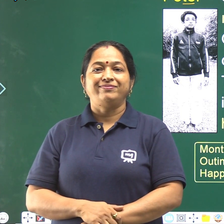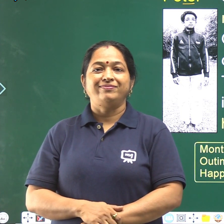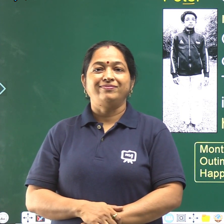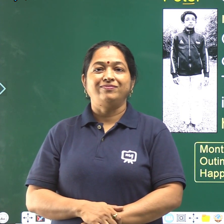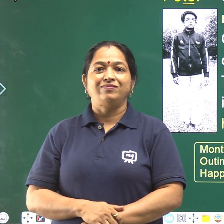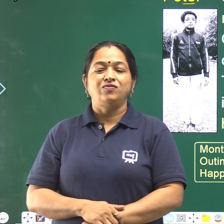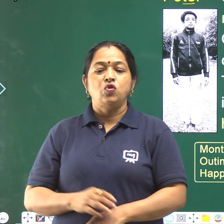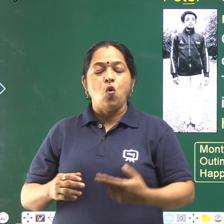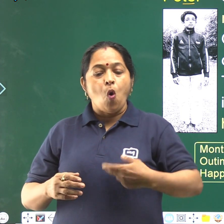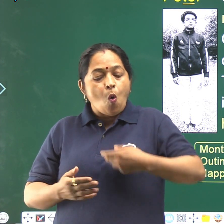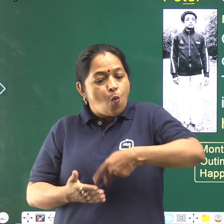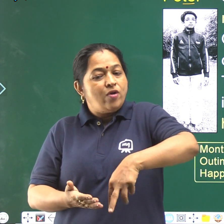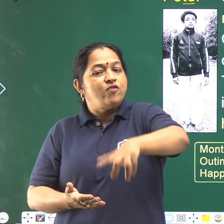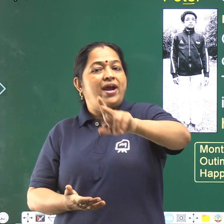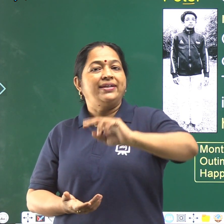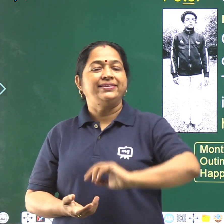often went